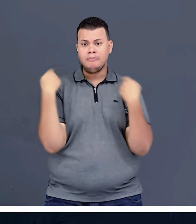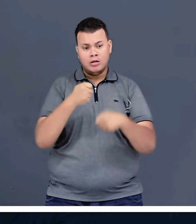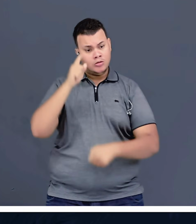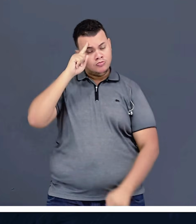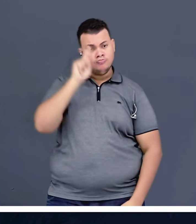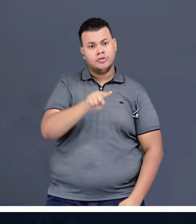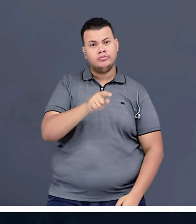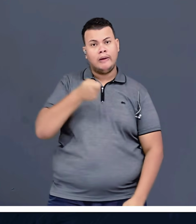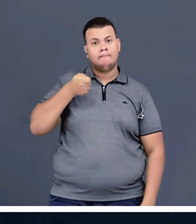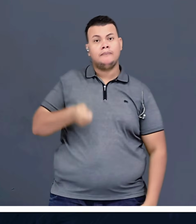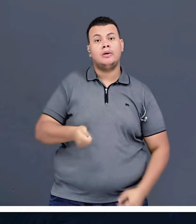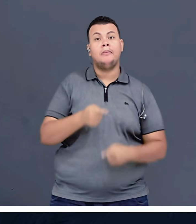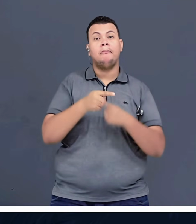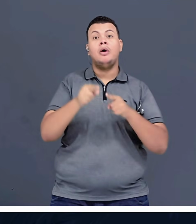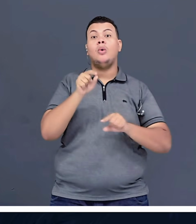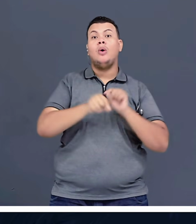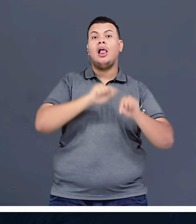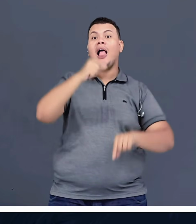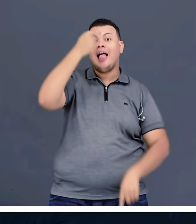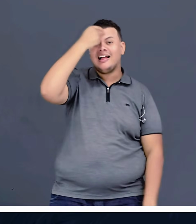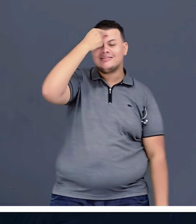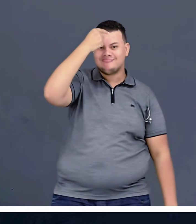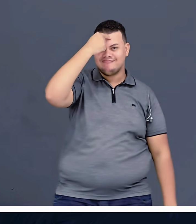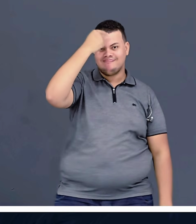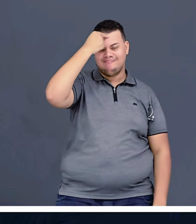dominar. Mas olha o que é que falta de mentalidade.